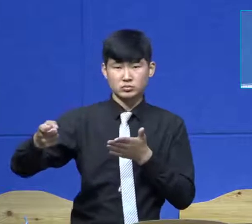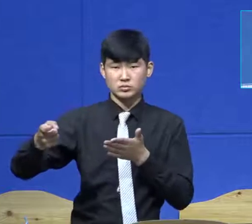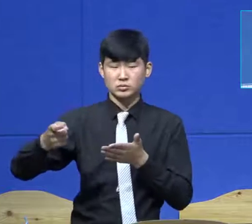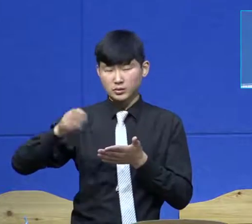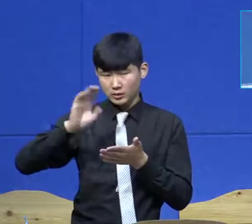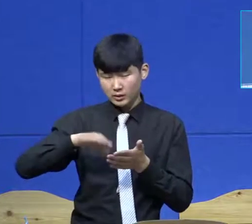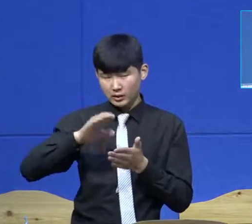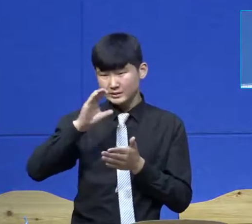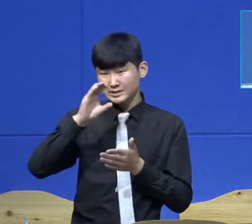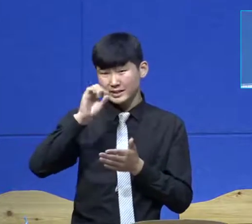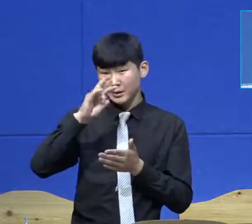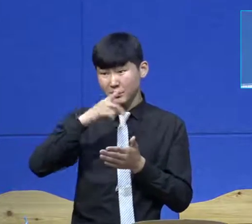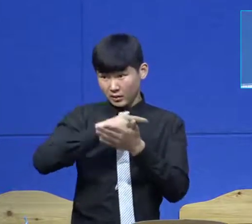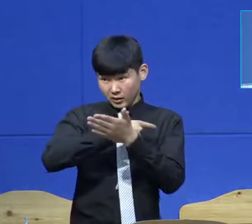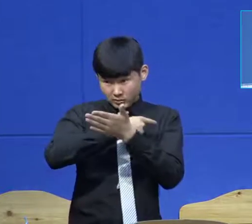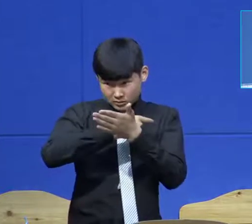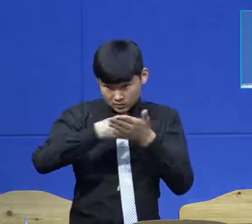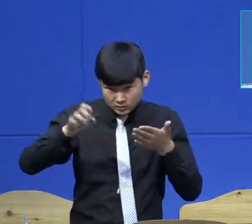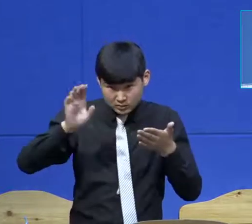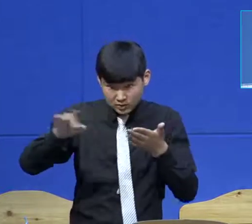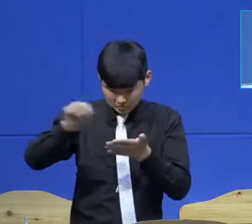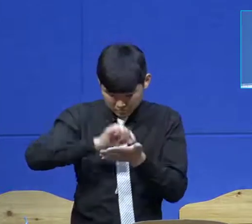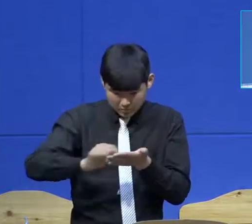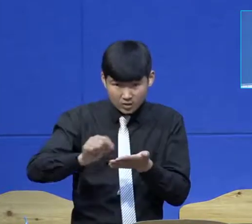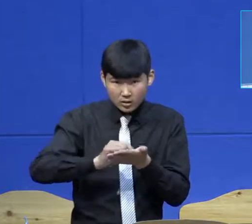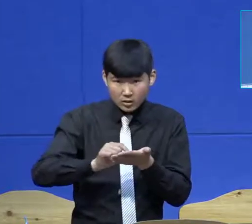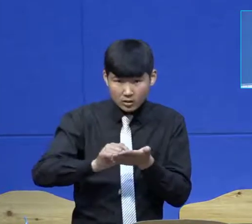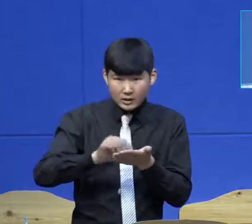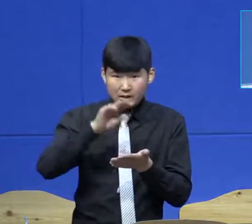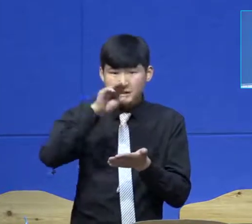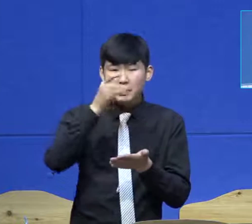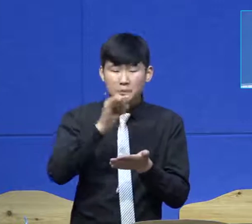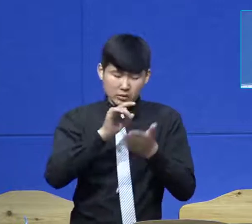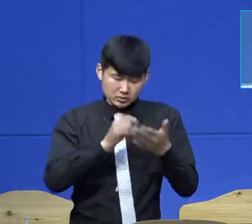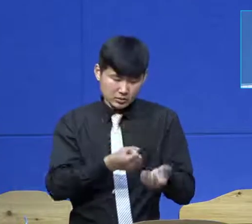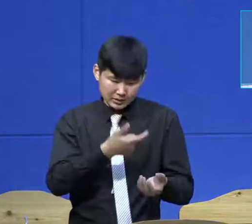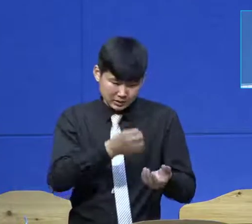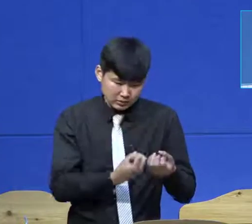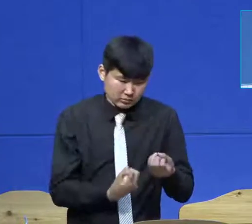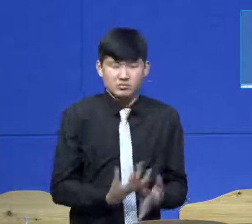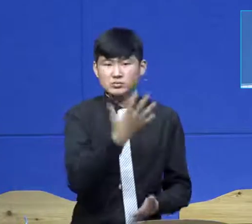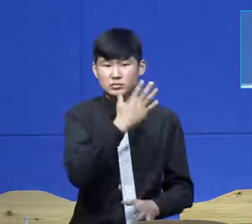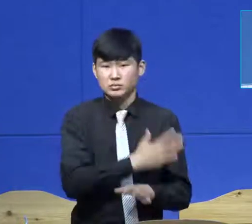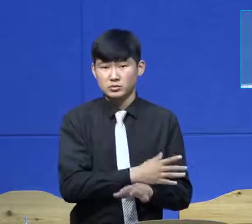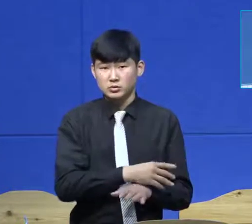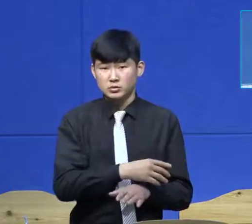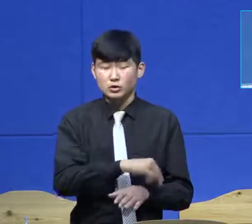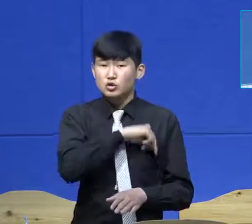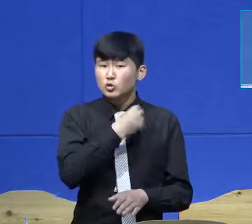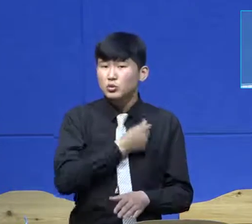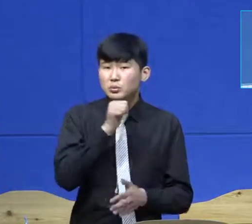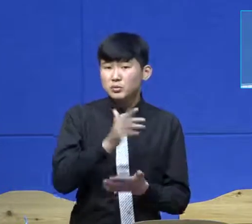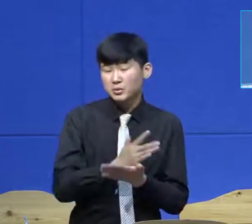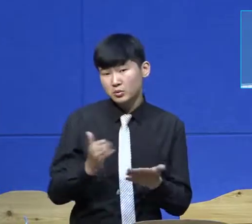Тэнгүүтэр сануартны эрхийг нь хэрэгсэхгүй болгосон дээр бичгийг гол талбай дээр очиж шатаачихсан. Лютер зоригтой биш байноу.